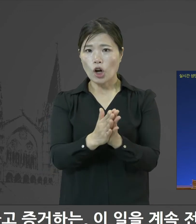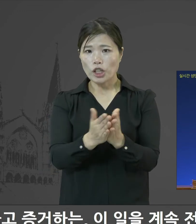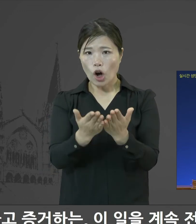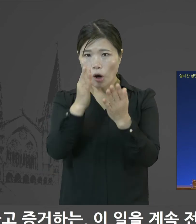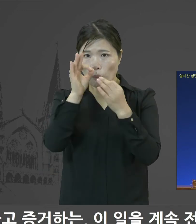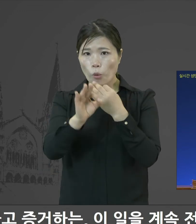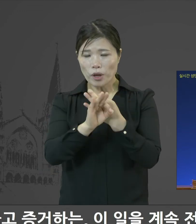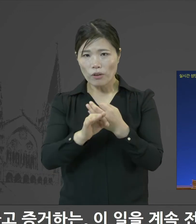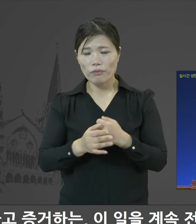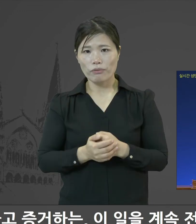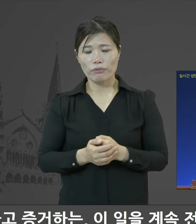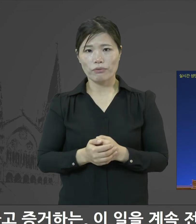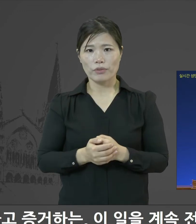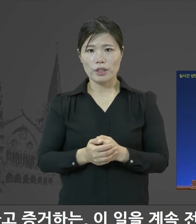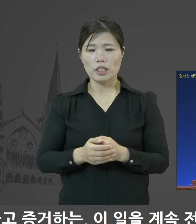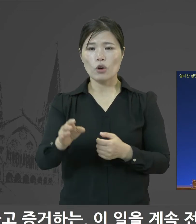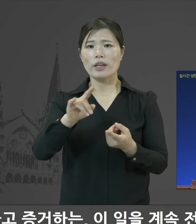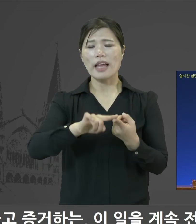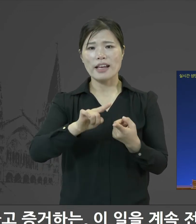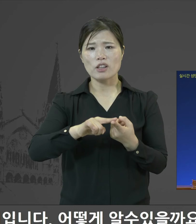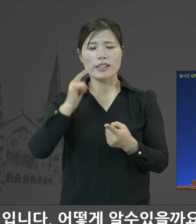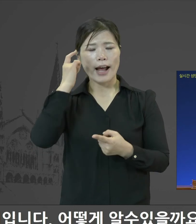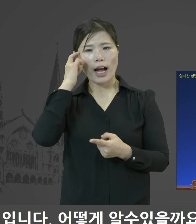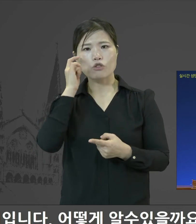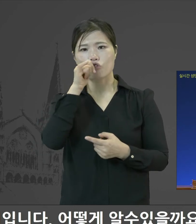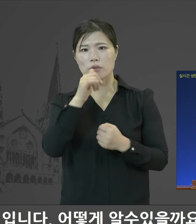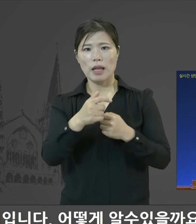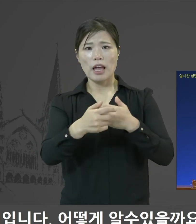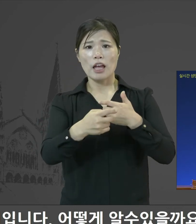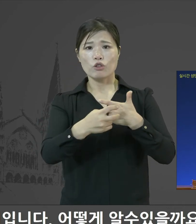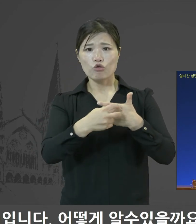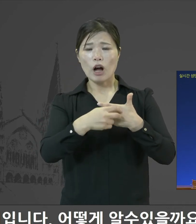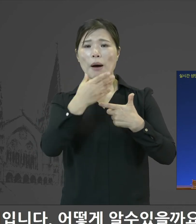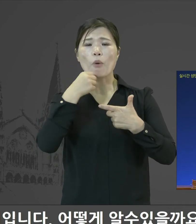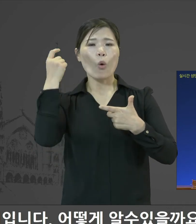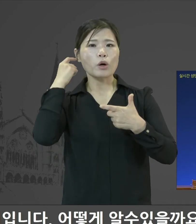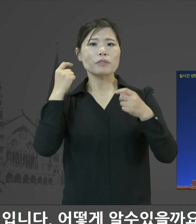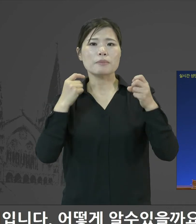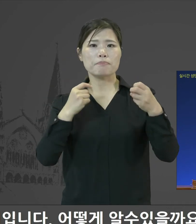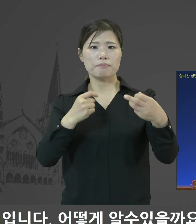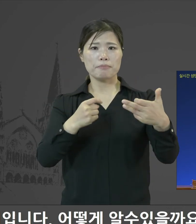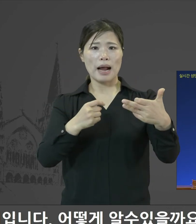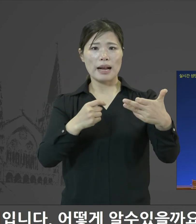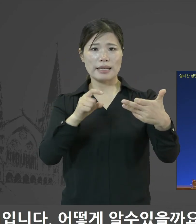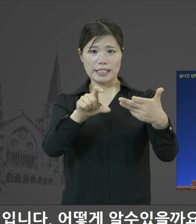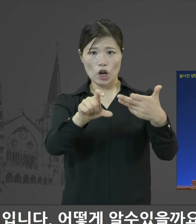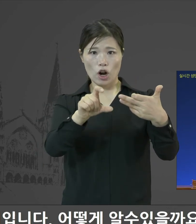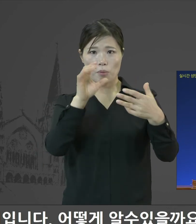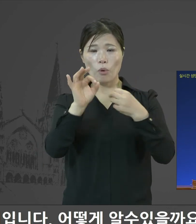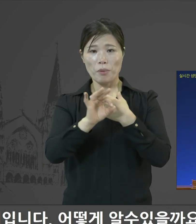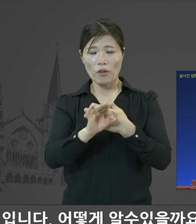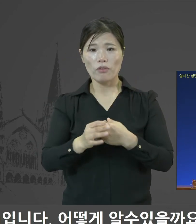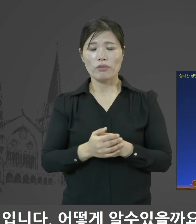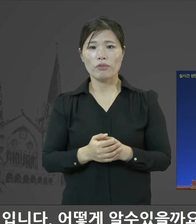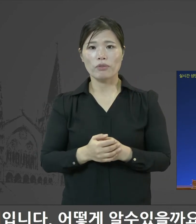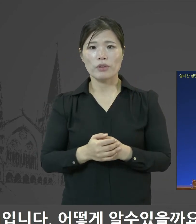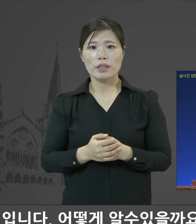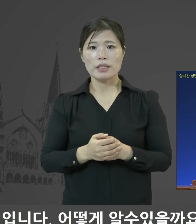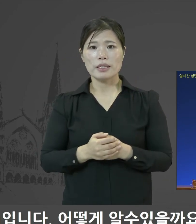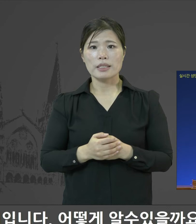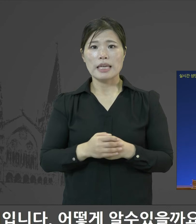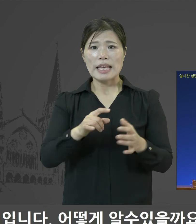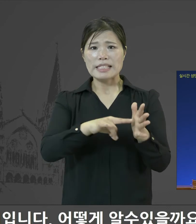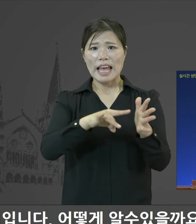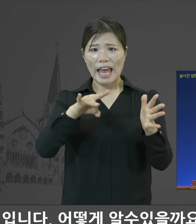부분을 보면 우리가 이것을 유추해낼 수 있습니다. 누가복음 18장에 보면 세리와 그 바리새인들이 성전에서